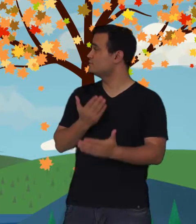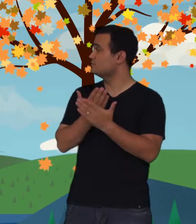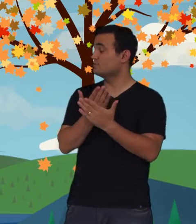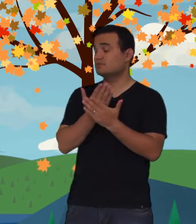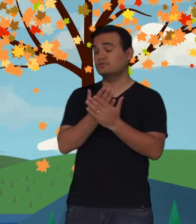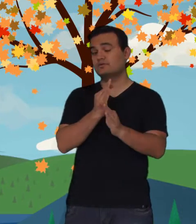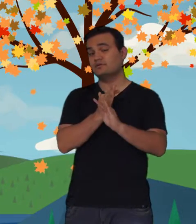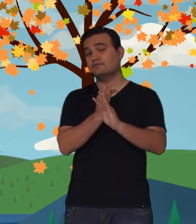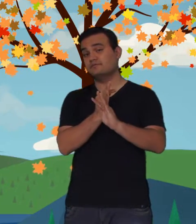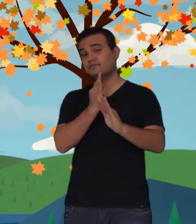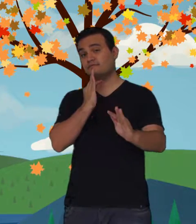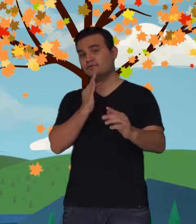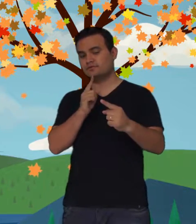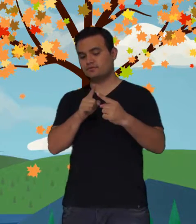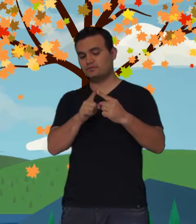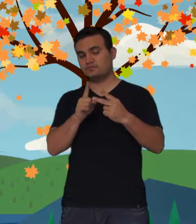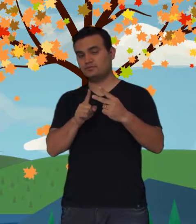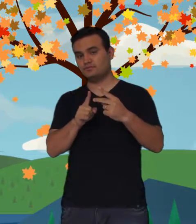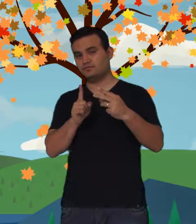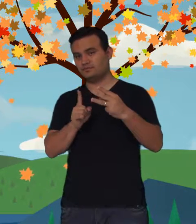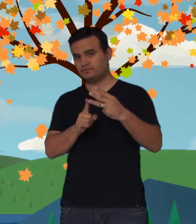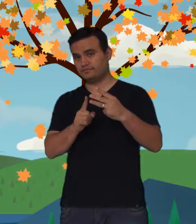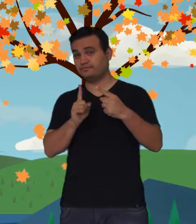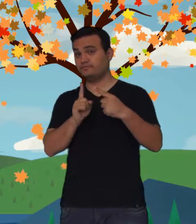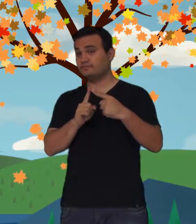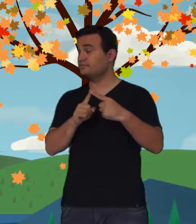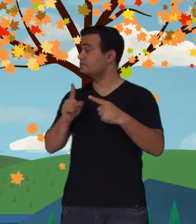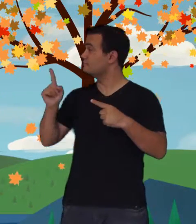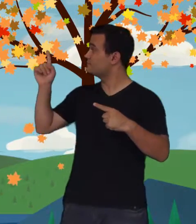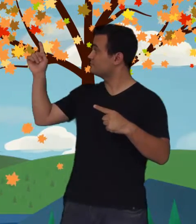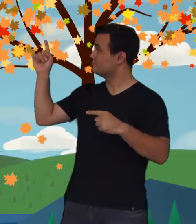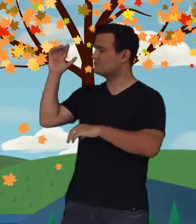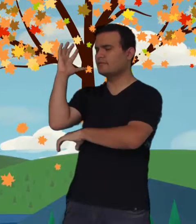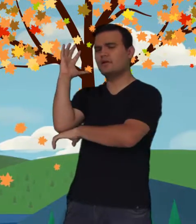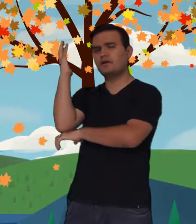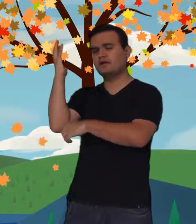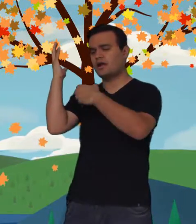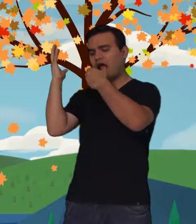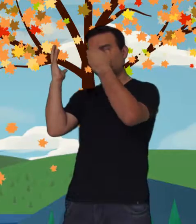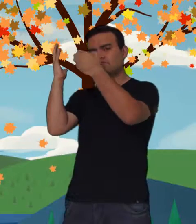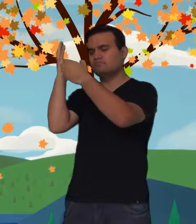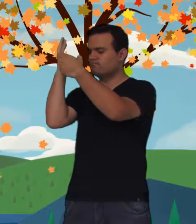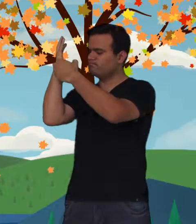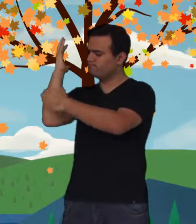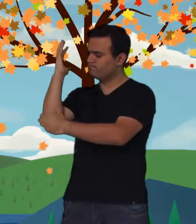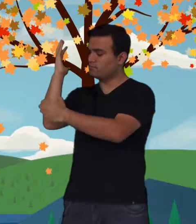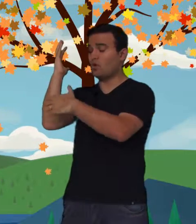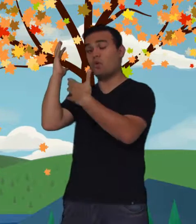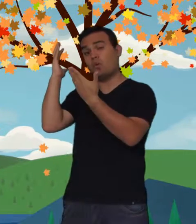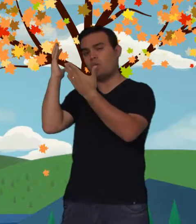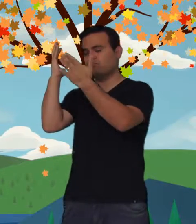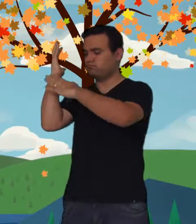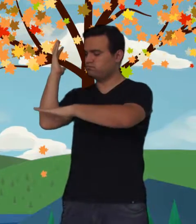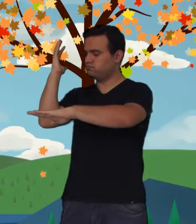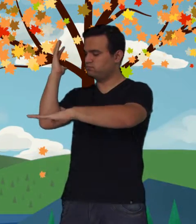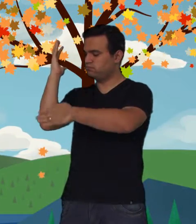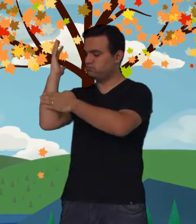Para estudar o comportamento de objetos de nosso dia a dia, como a queda de uma maçã ou a trajetória das folhas que caem